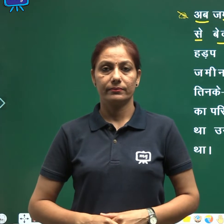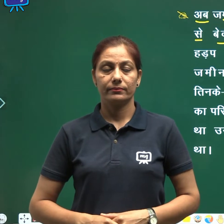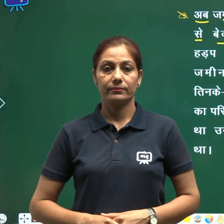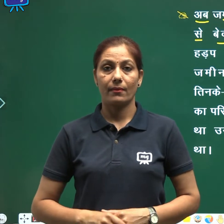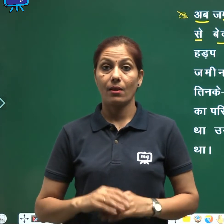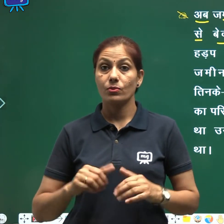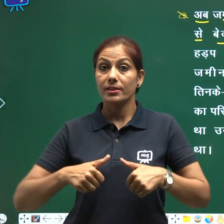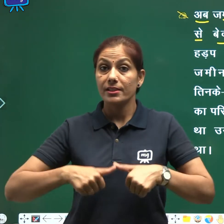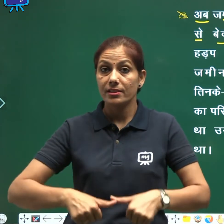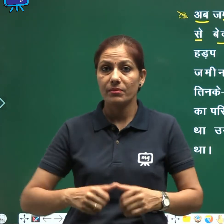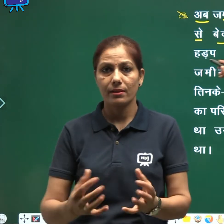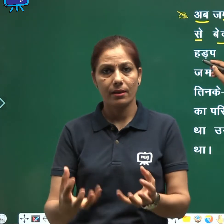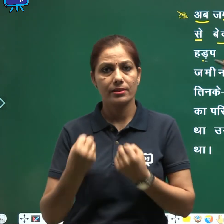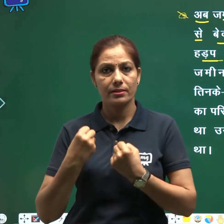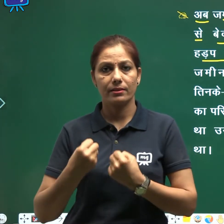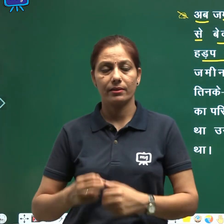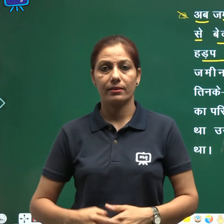जमीन हड़प ली है।